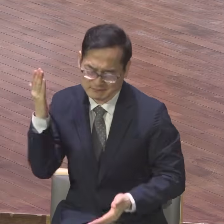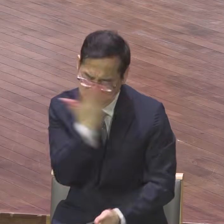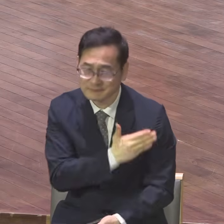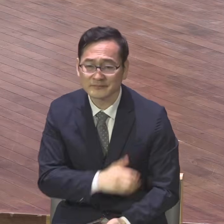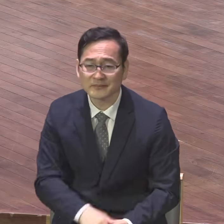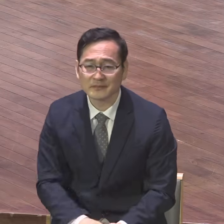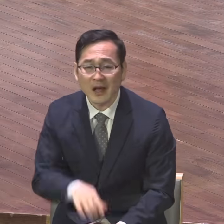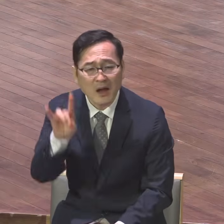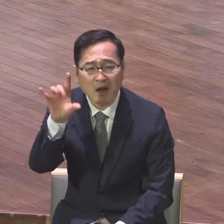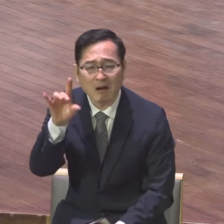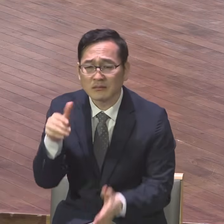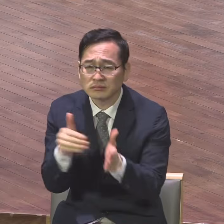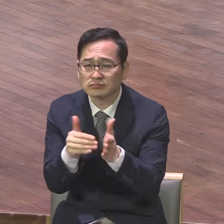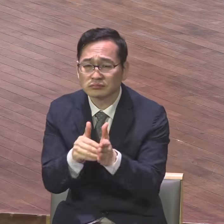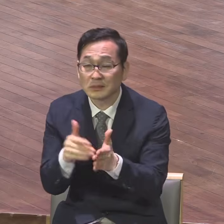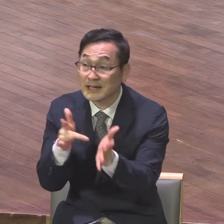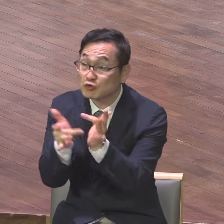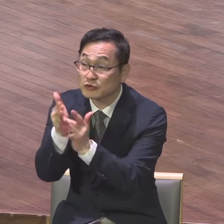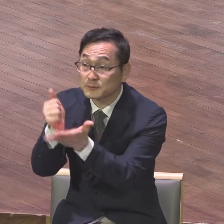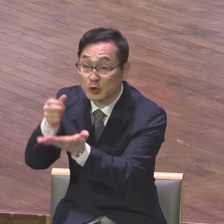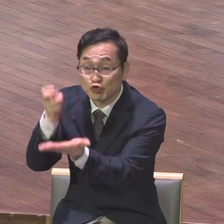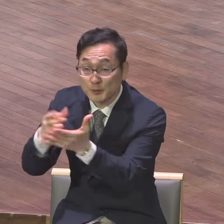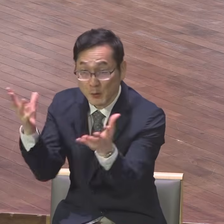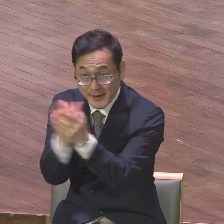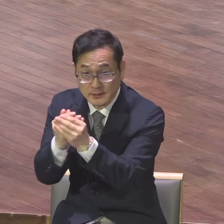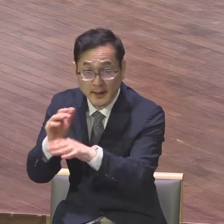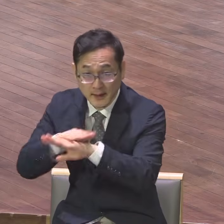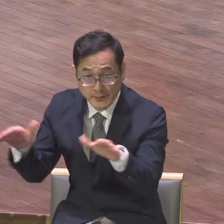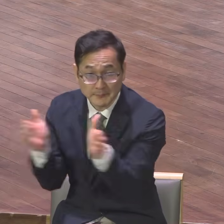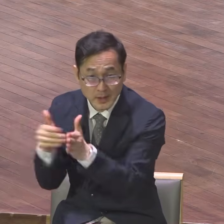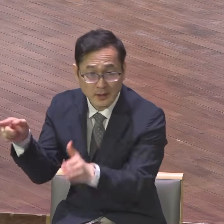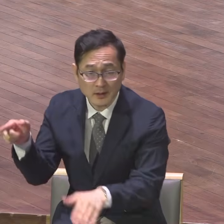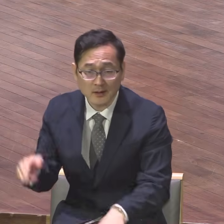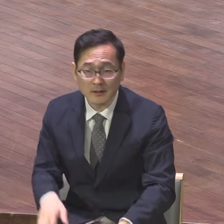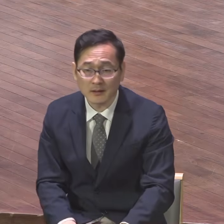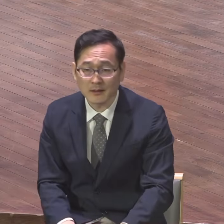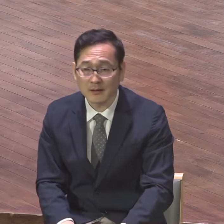왜냐? 예수 그리스도께서 이미 율법을 완성해버렸어요.